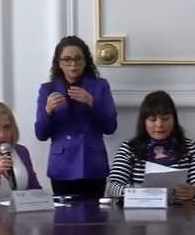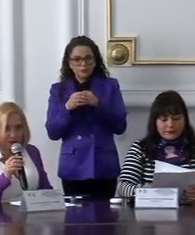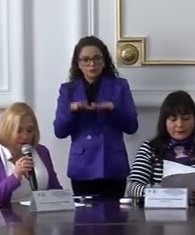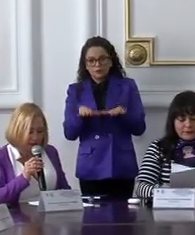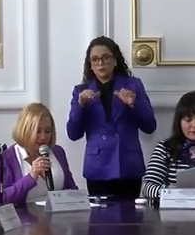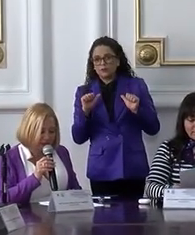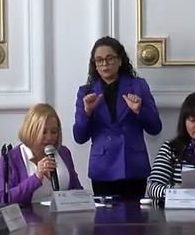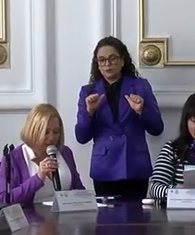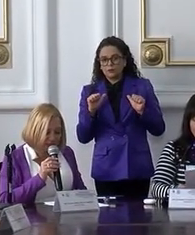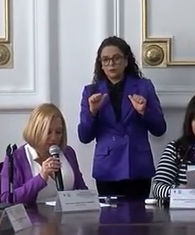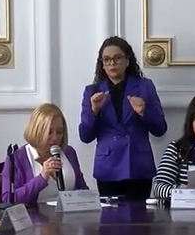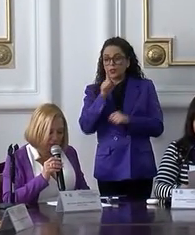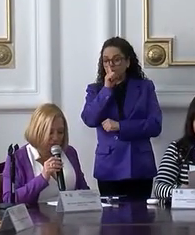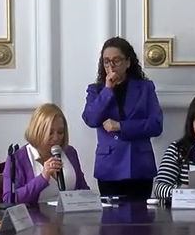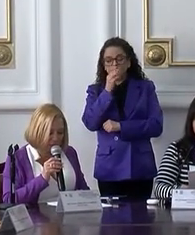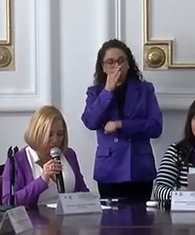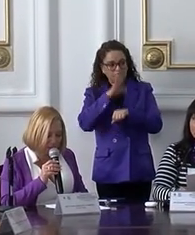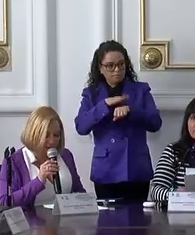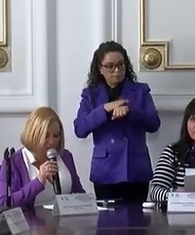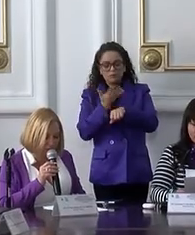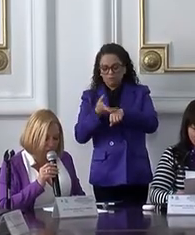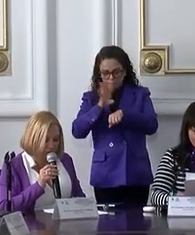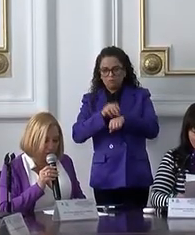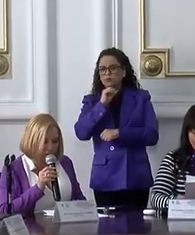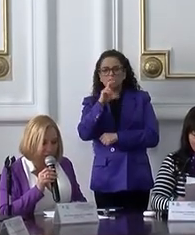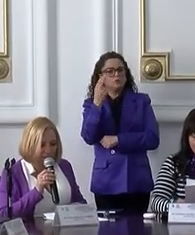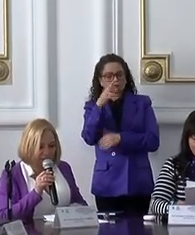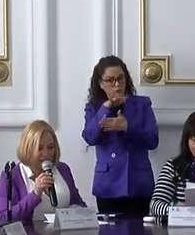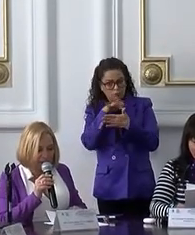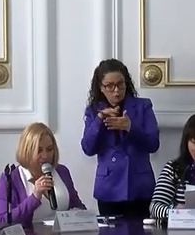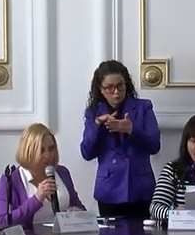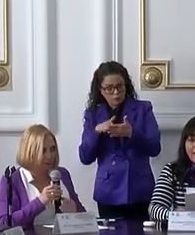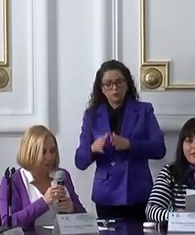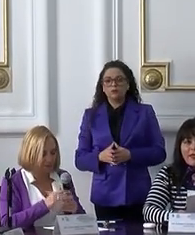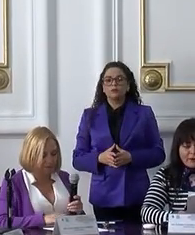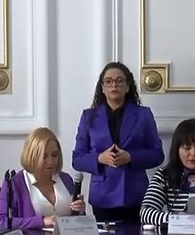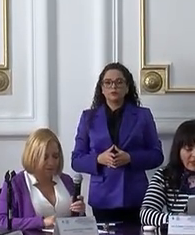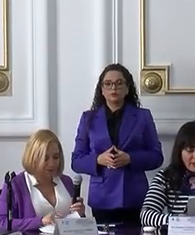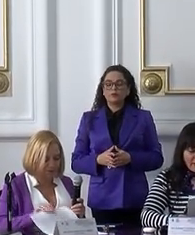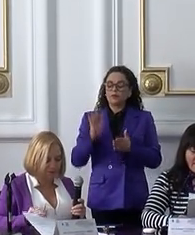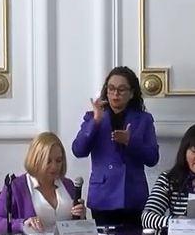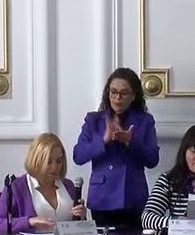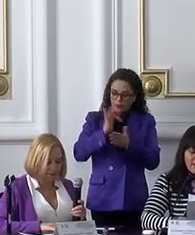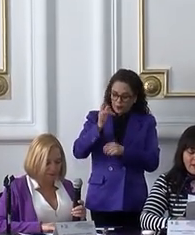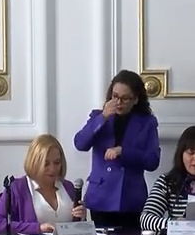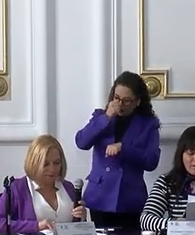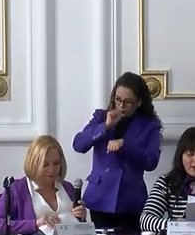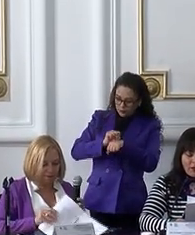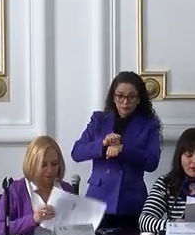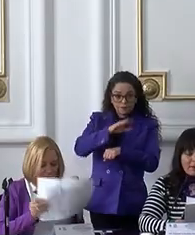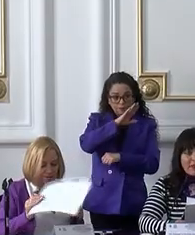¿Abstenciones? Se dispensa su lectura. Cumplida su instrucción, diputada presidenta. Gracias, diputada secretaria. Compañeras